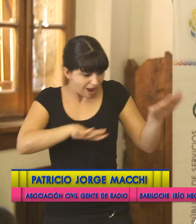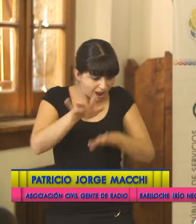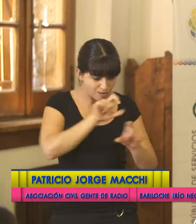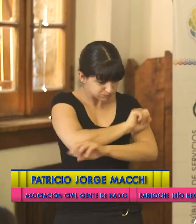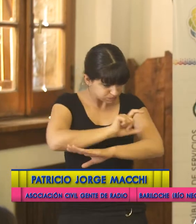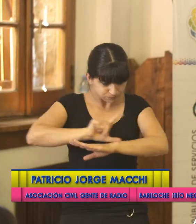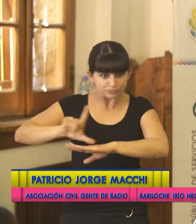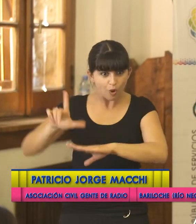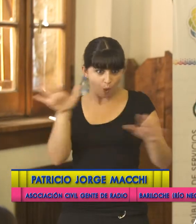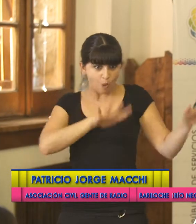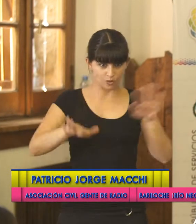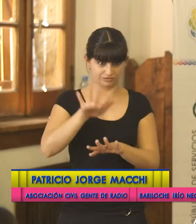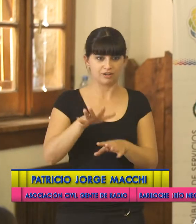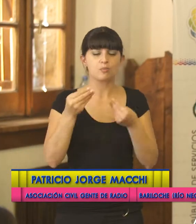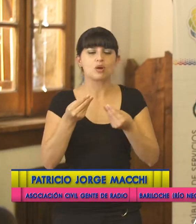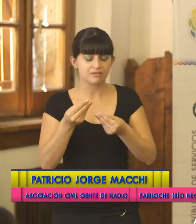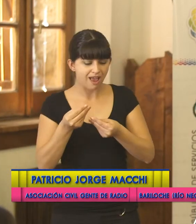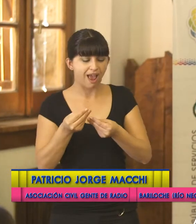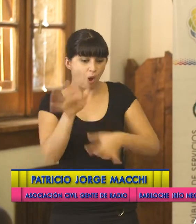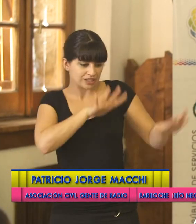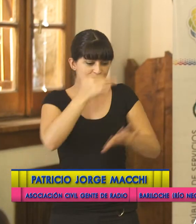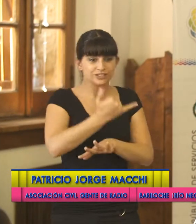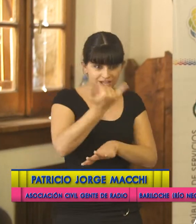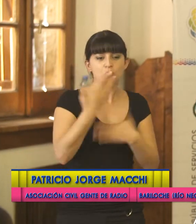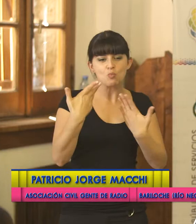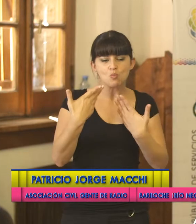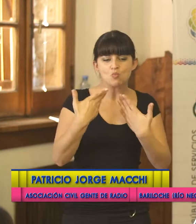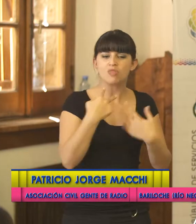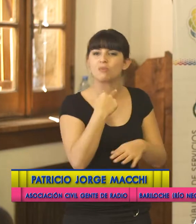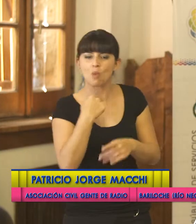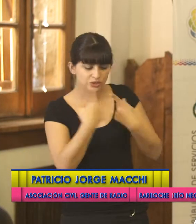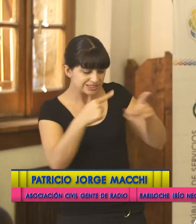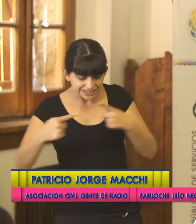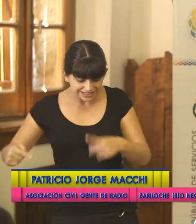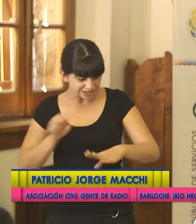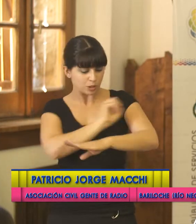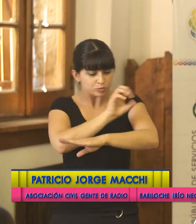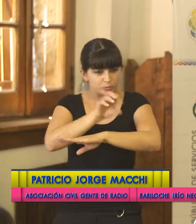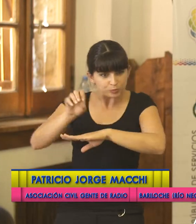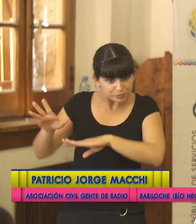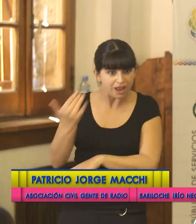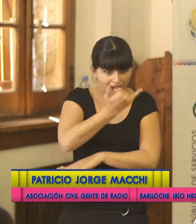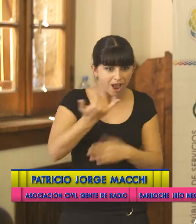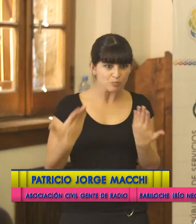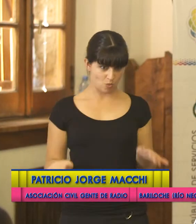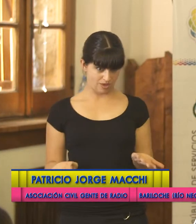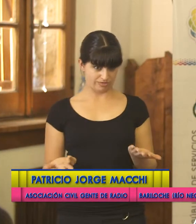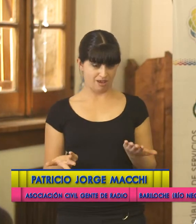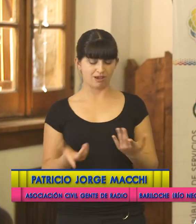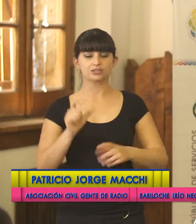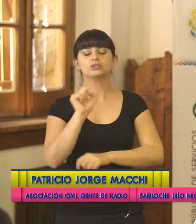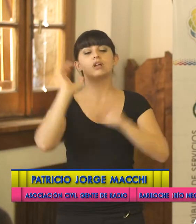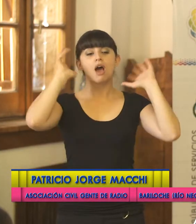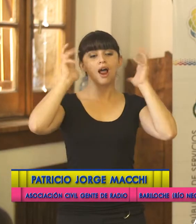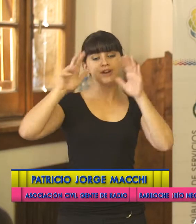manera de asegurar la diversidad de voces en nuestra ciudad y la inclusión de más radios comunitarias como la nuestra